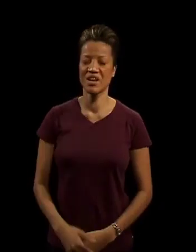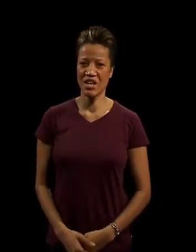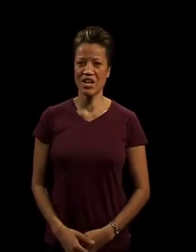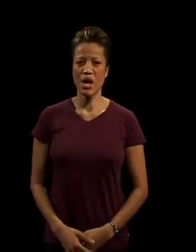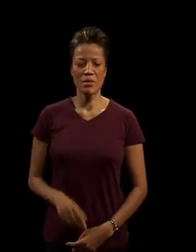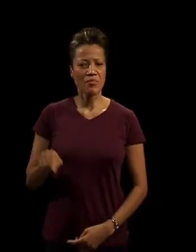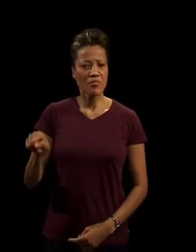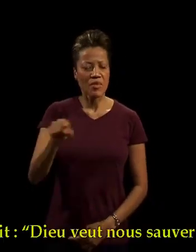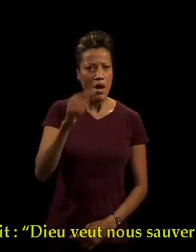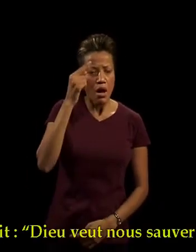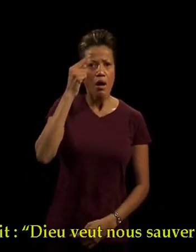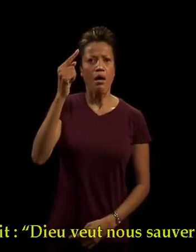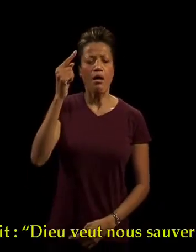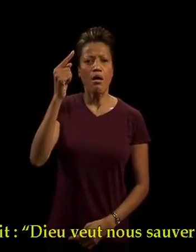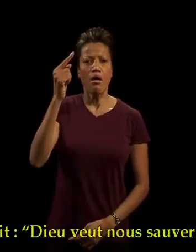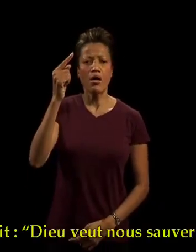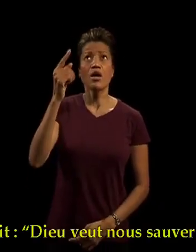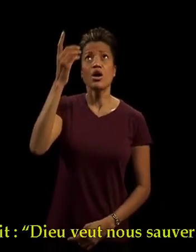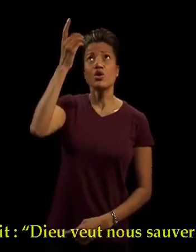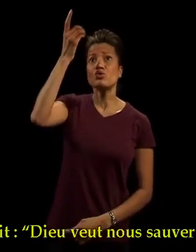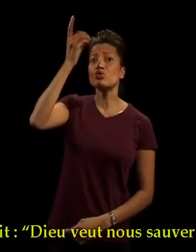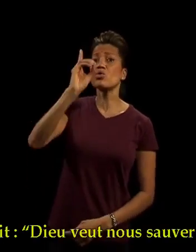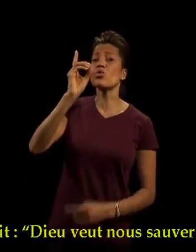Ils ont dit « Dieu veut nous sauver ».